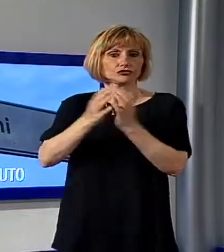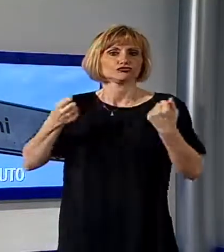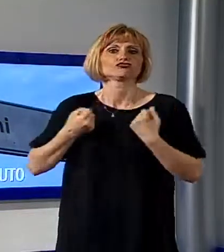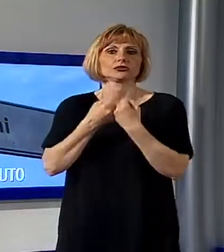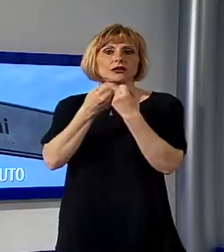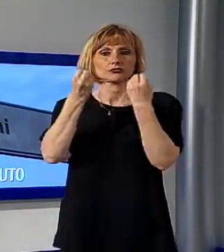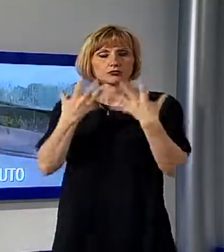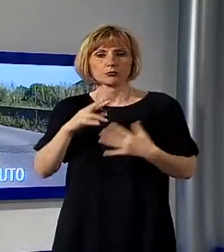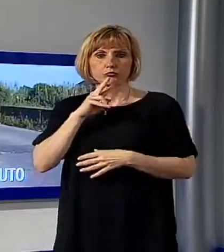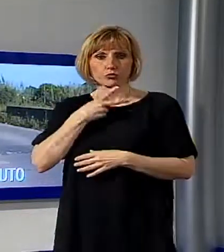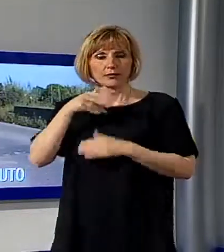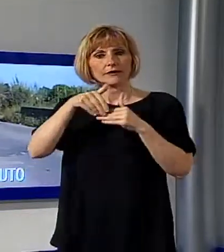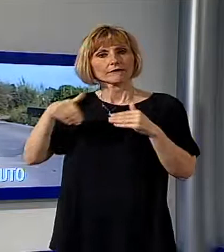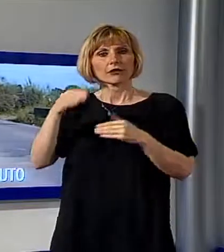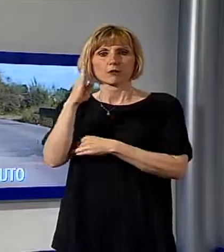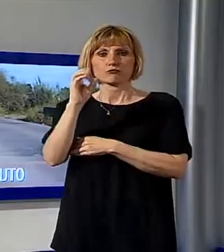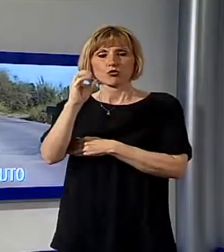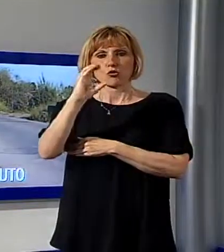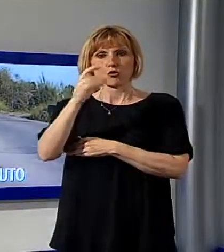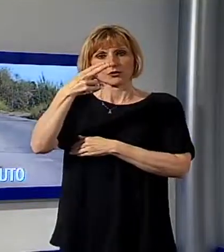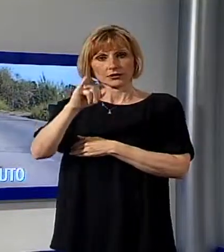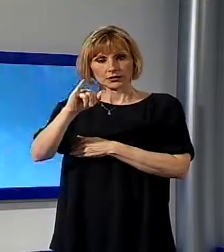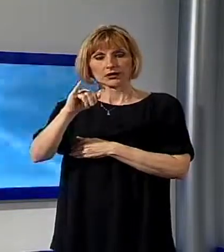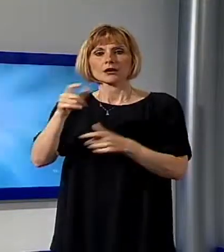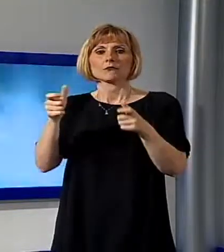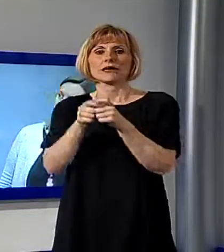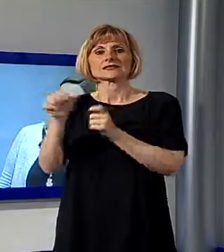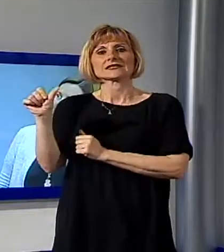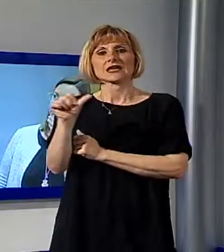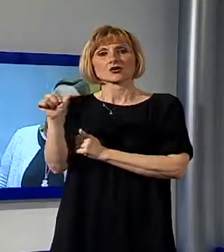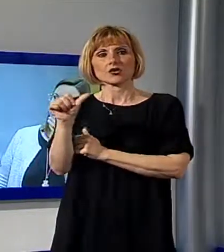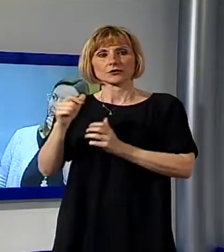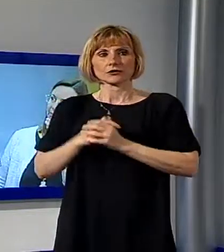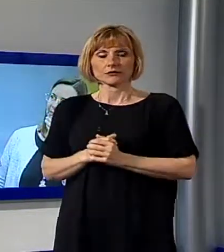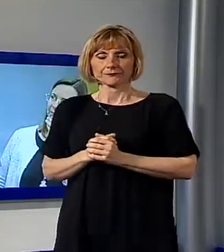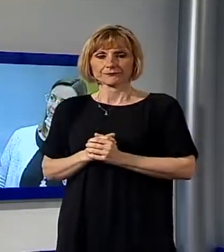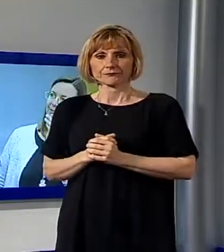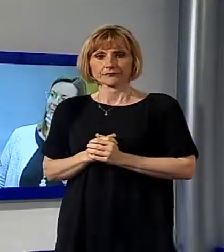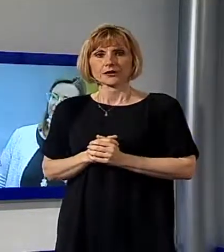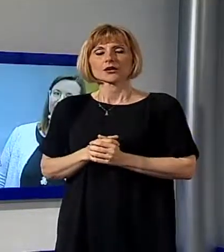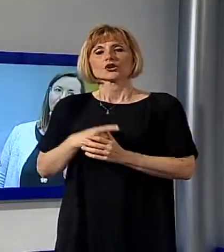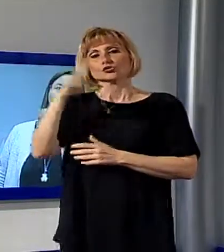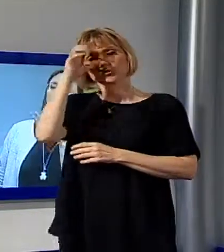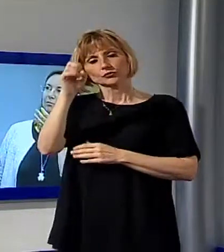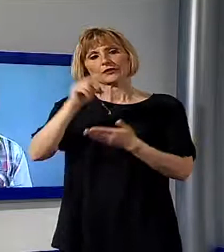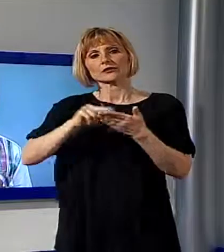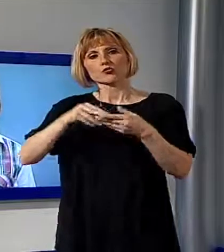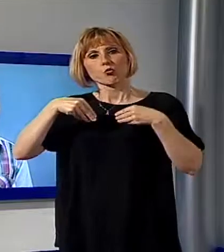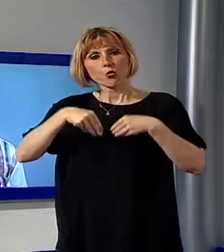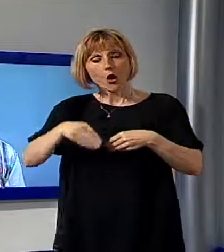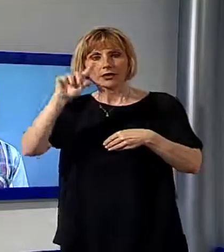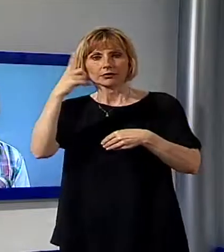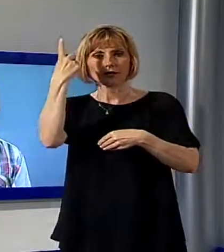questo pomeriggio in via De Bocchi a Segromigno. Ragazzi a scuola di diritti umani, gli esperti di